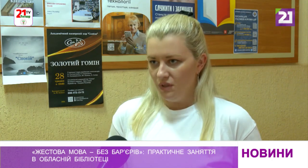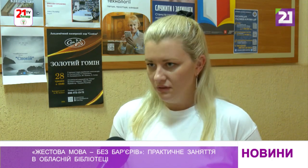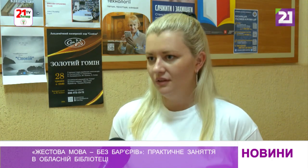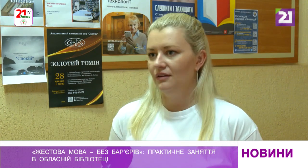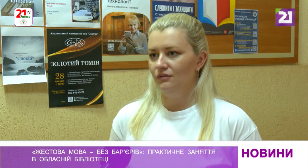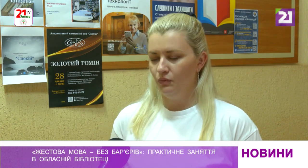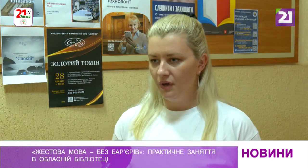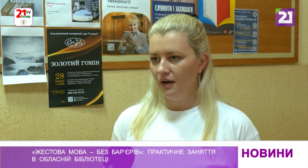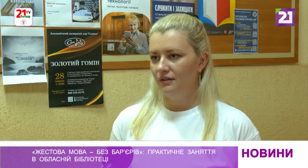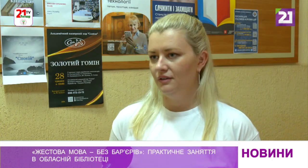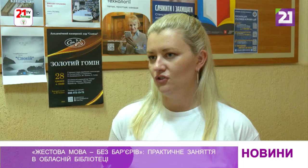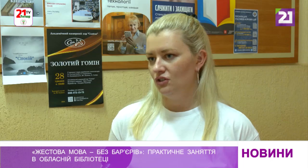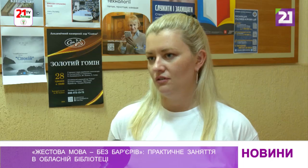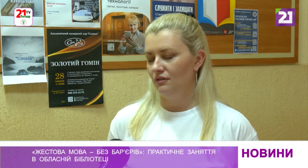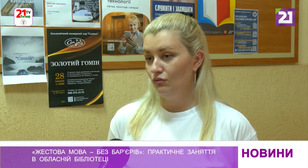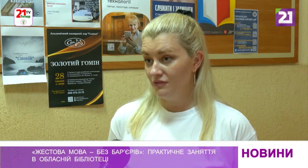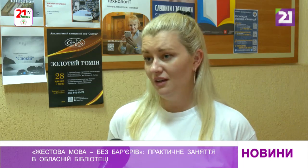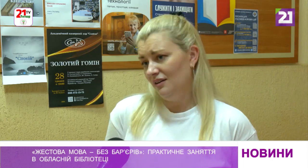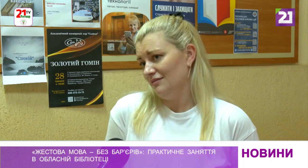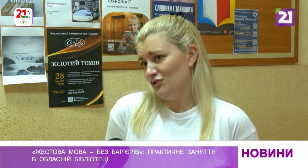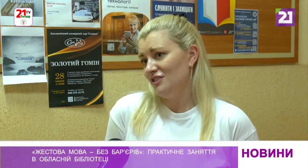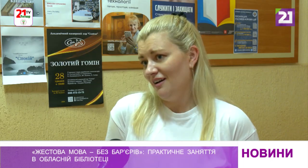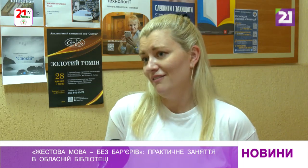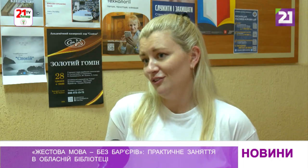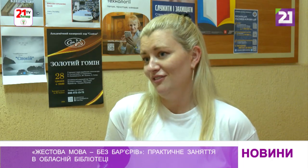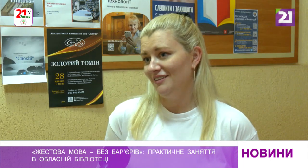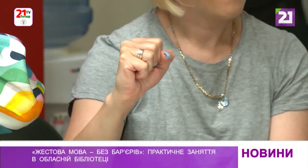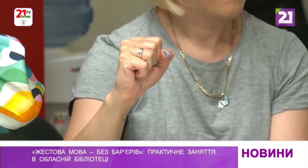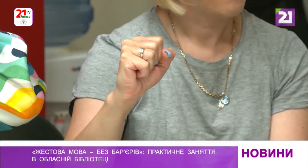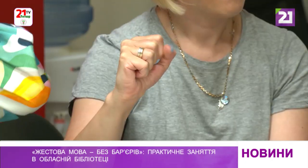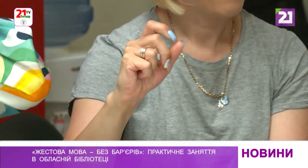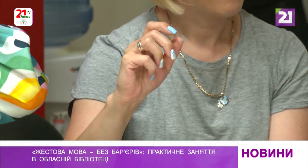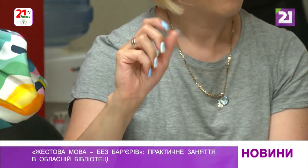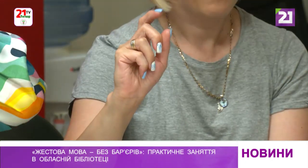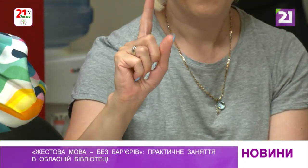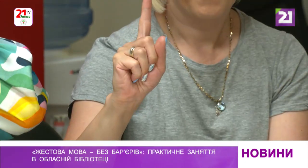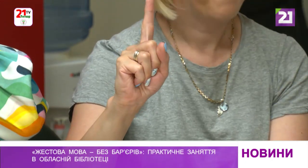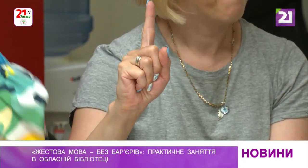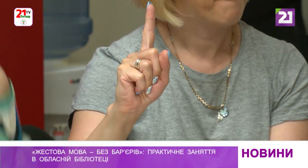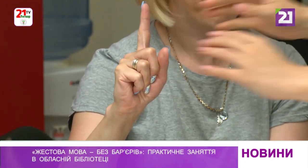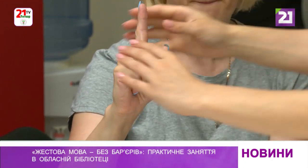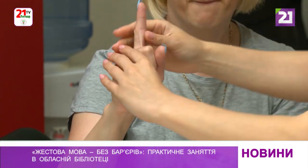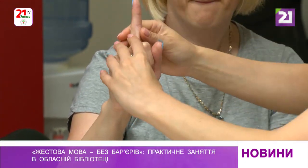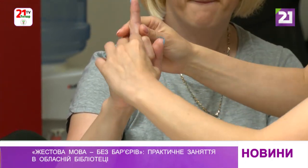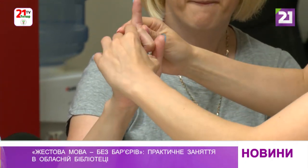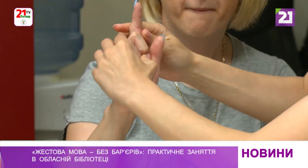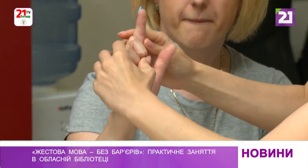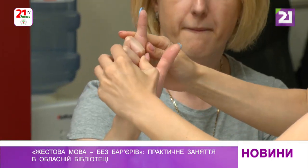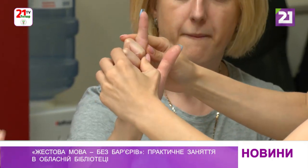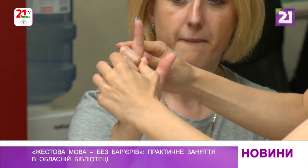розуміти, допомагати, вчити, і взагалі щось цікаве, нове. Досконало опанувати мову жестів можна приблизно за